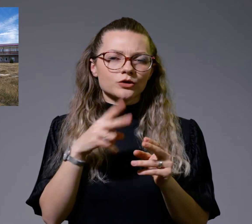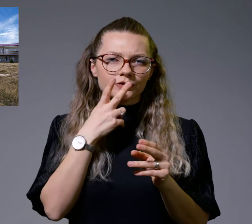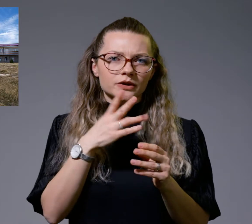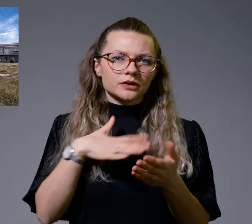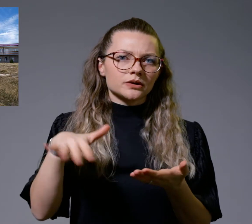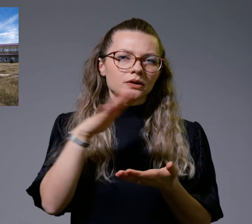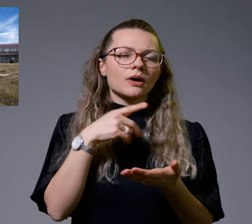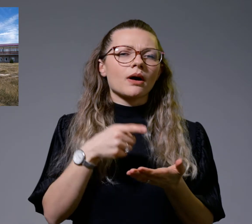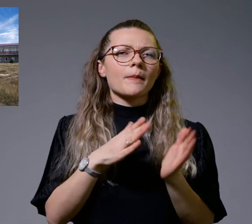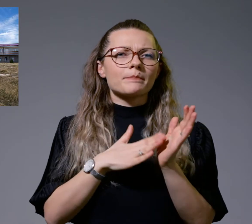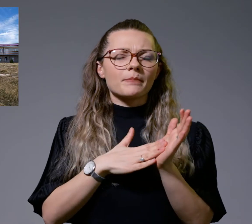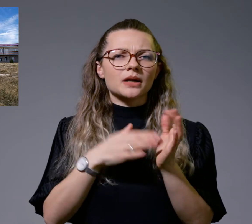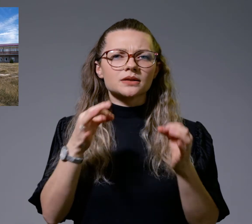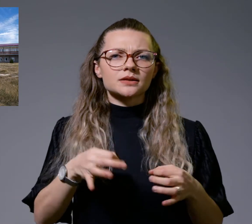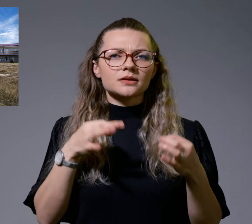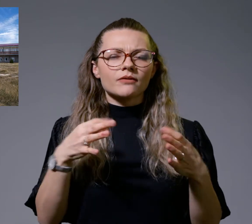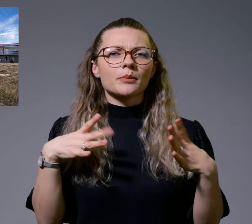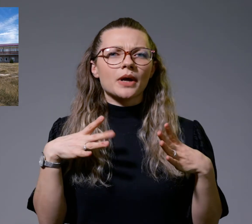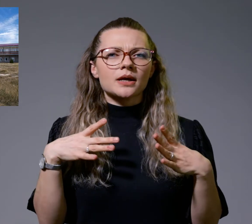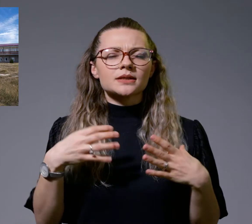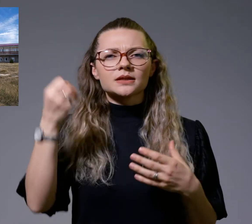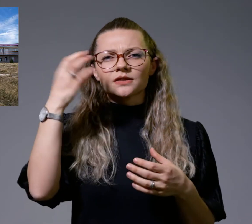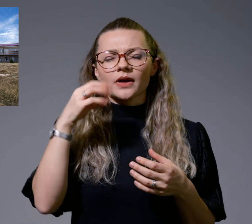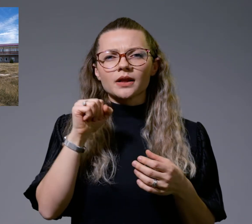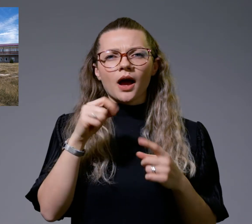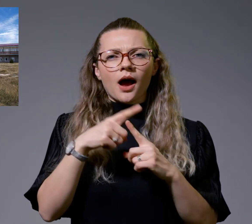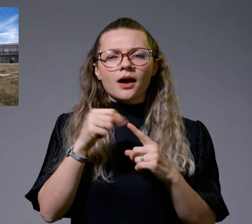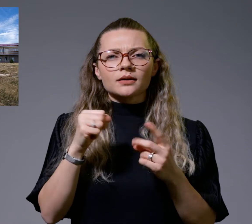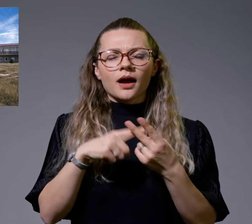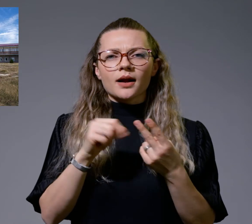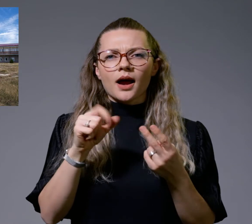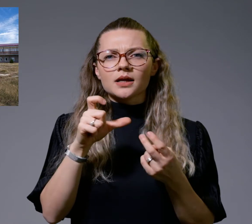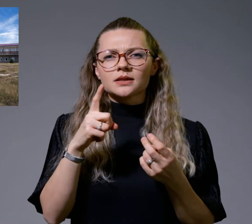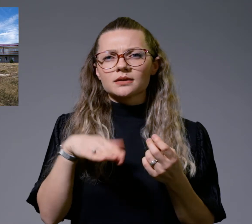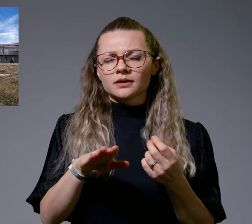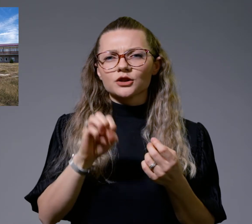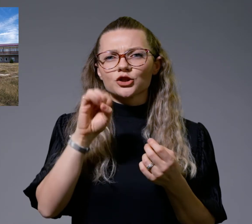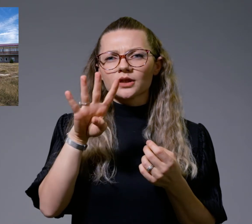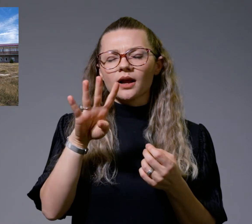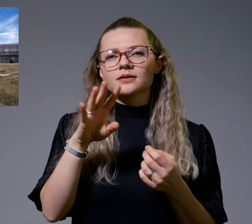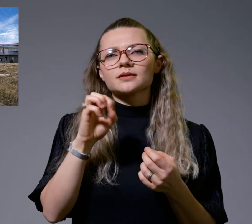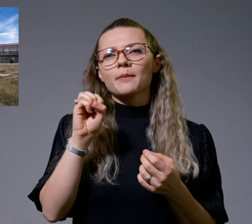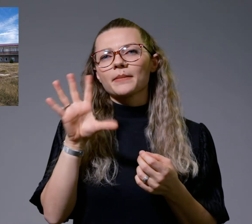слави празниците Свети Атанасij на 14 и 15 мај